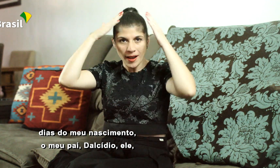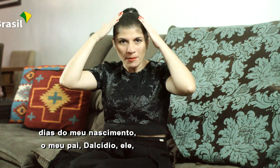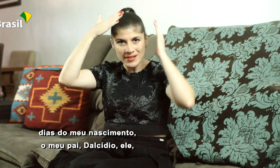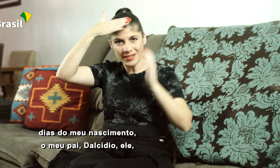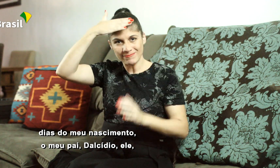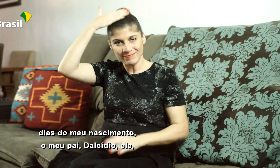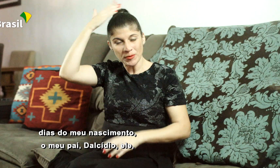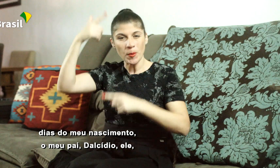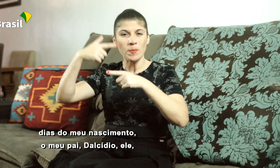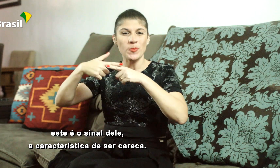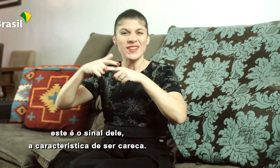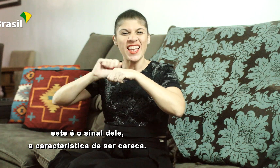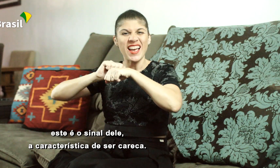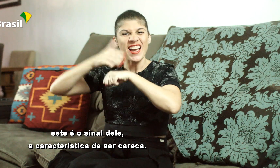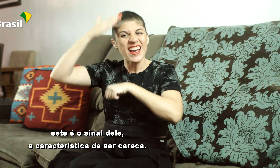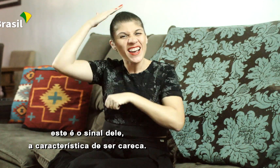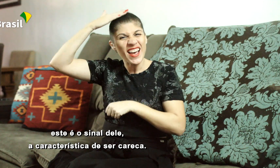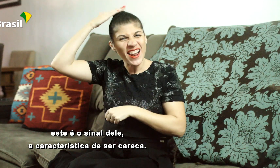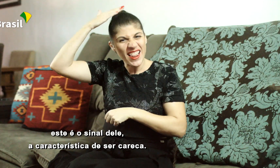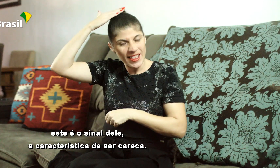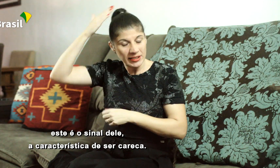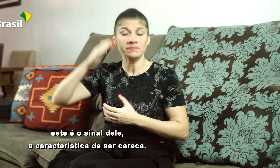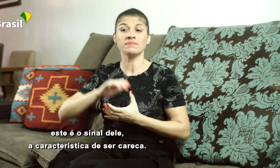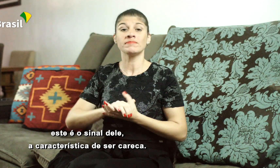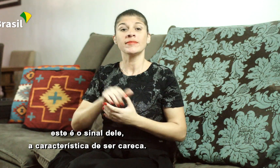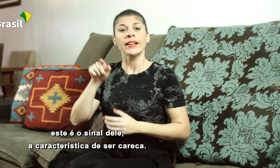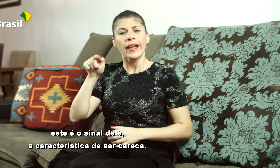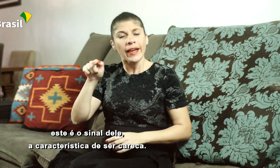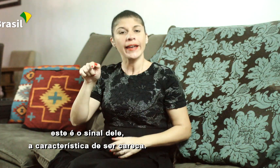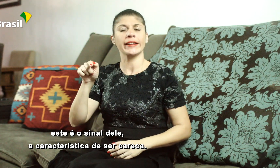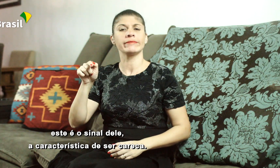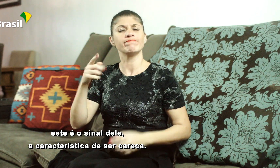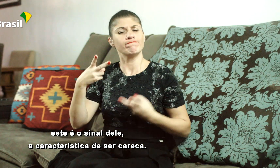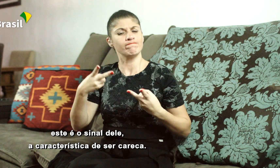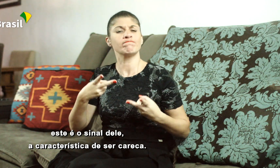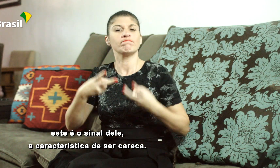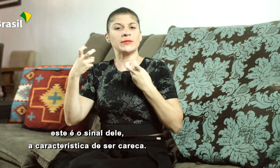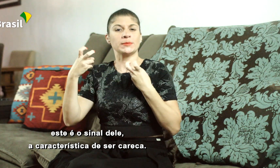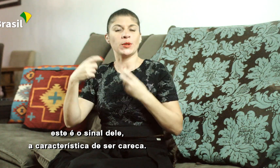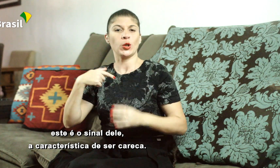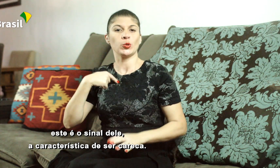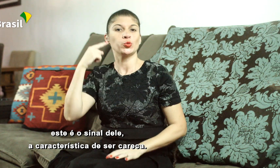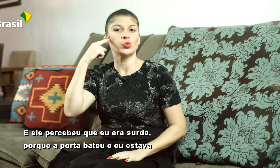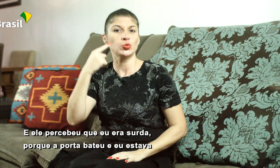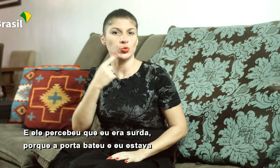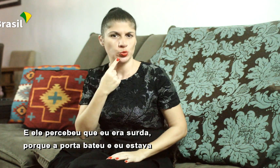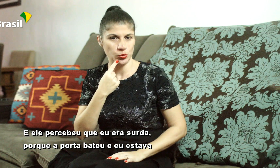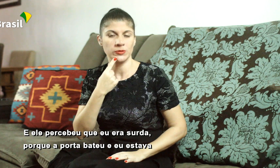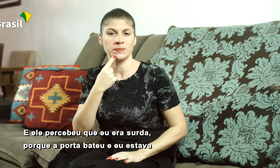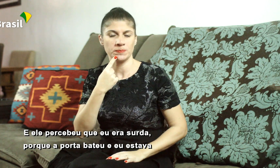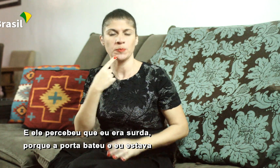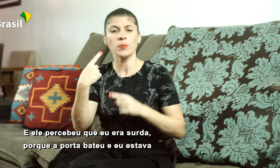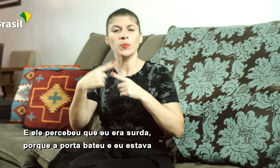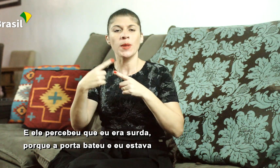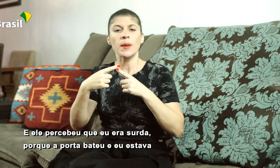Dalcido, este é o sinal dele, né, a característica de ser careca, e ele percebeu que eu era